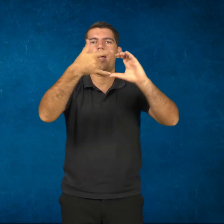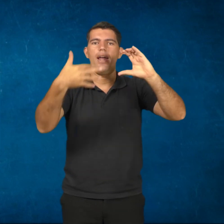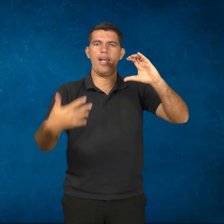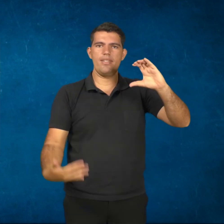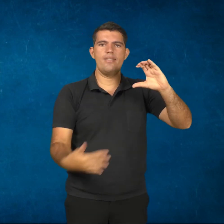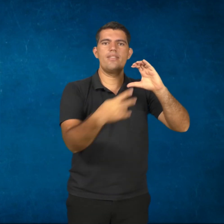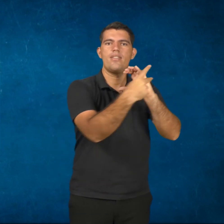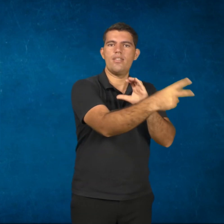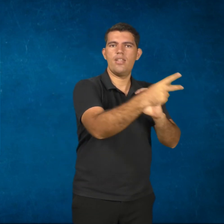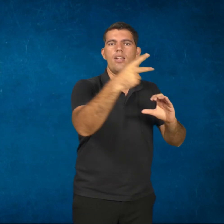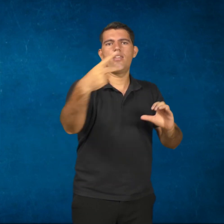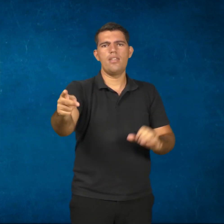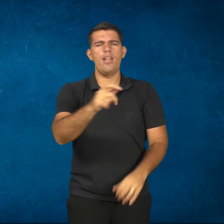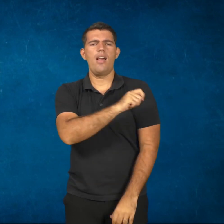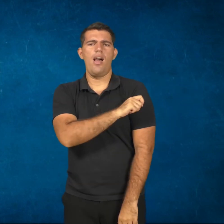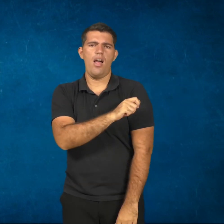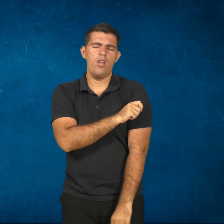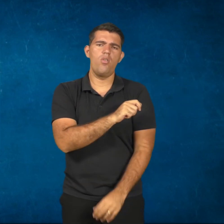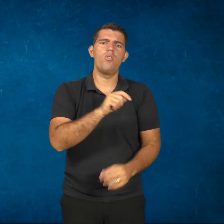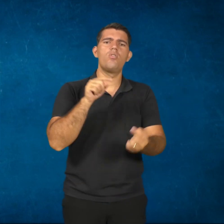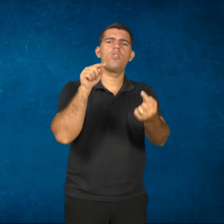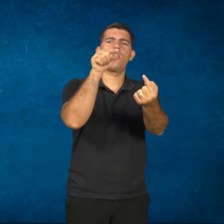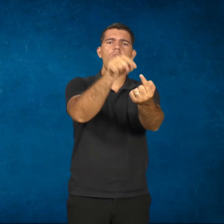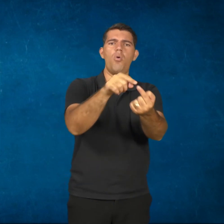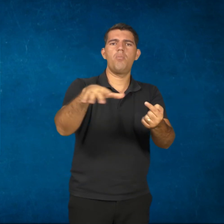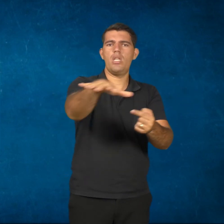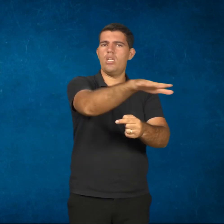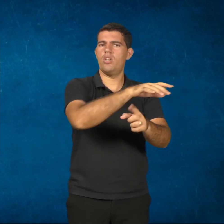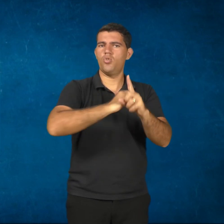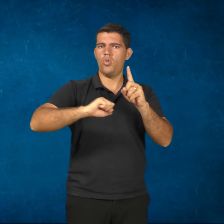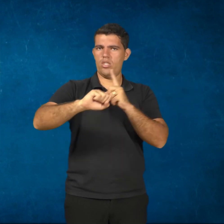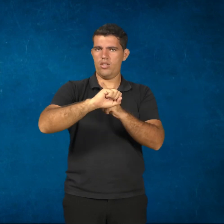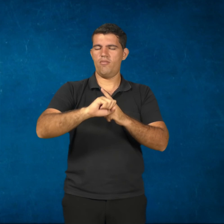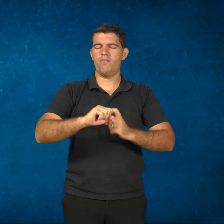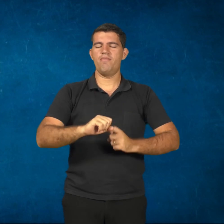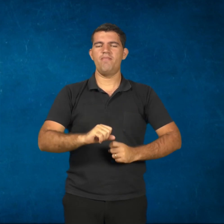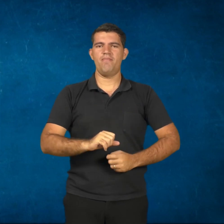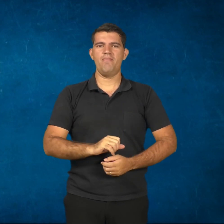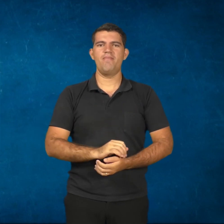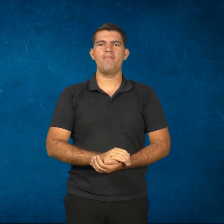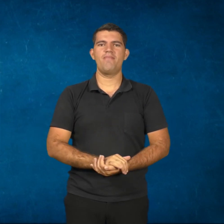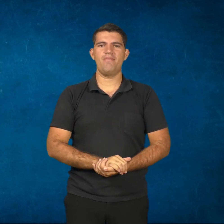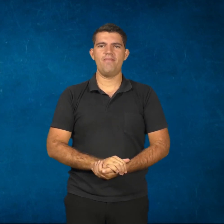características específicas dos alunos naquele espaço social.